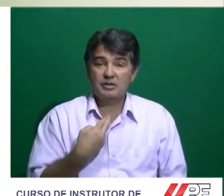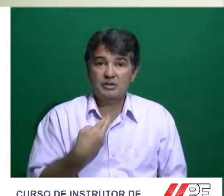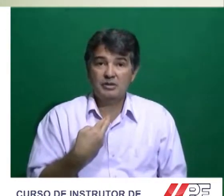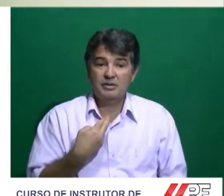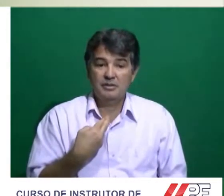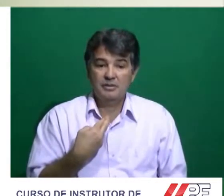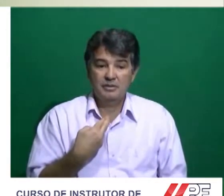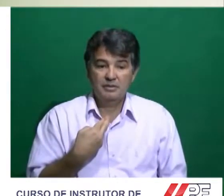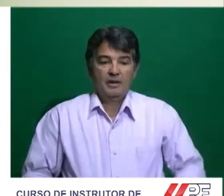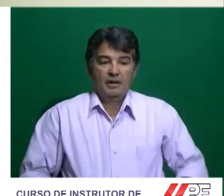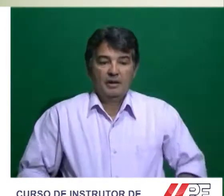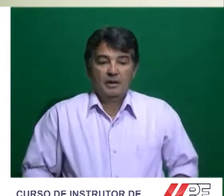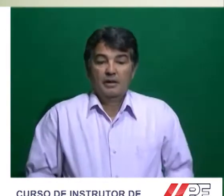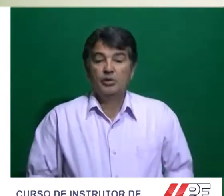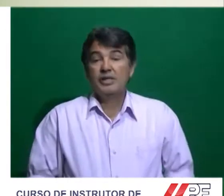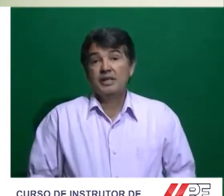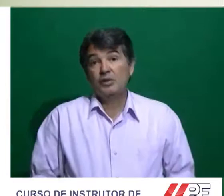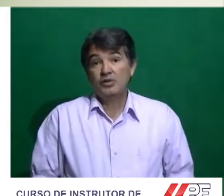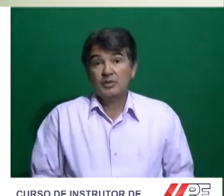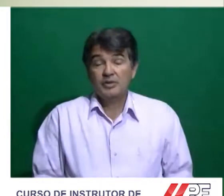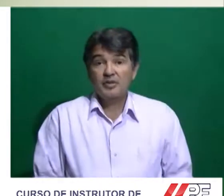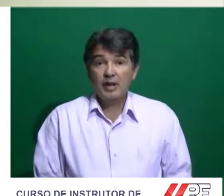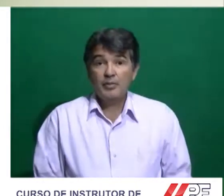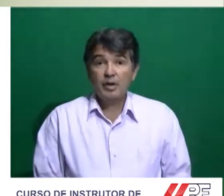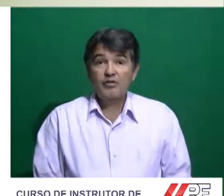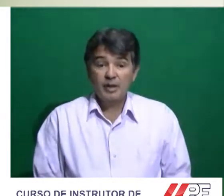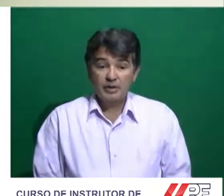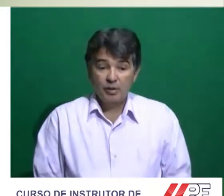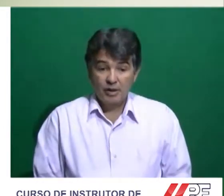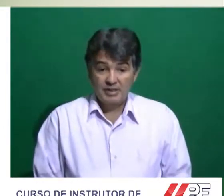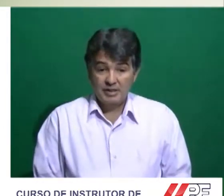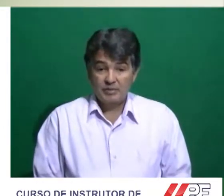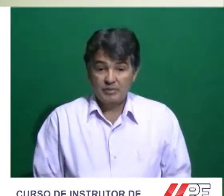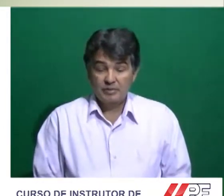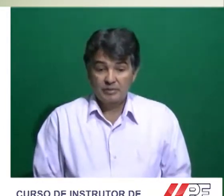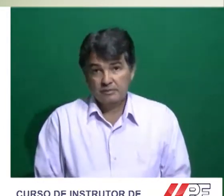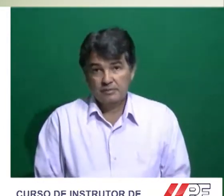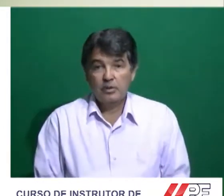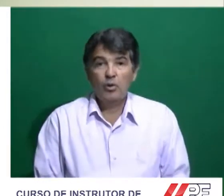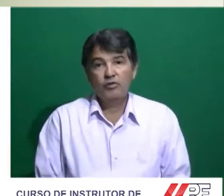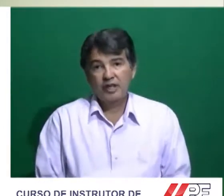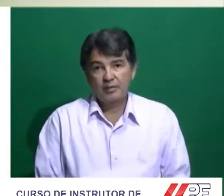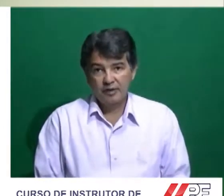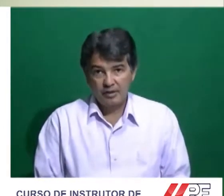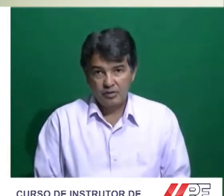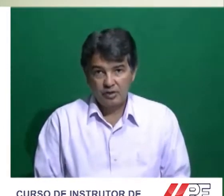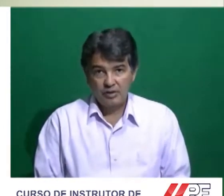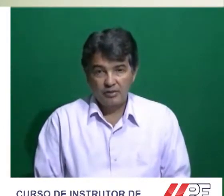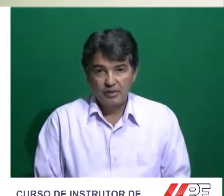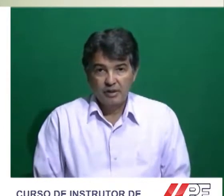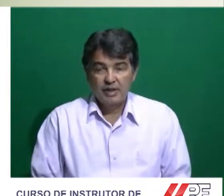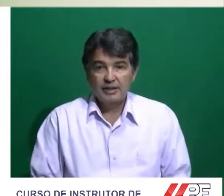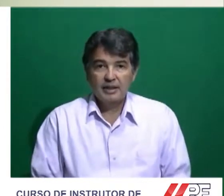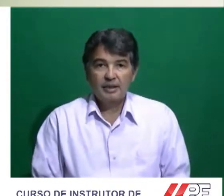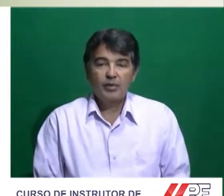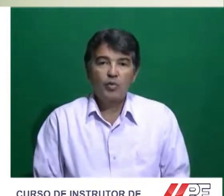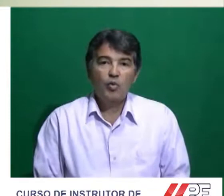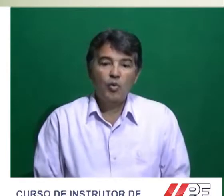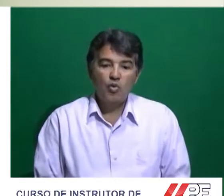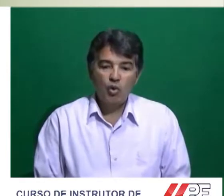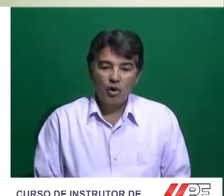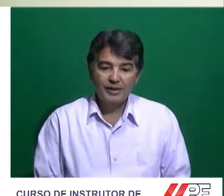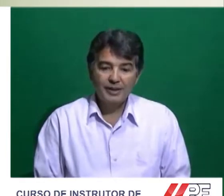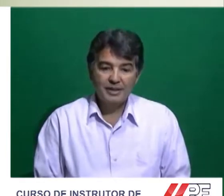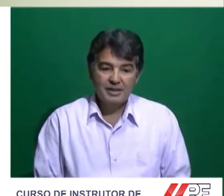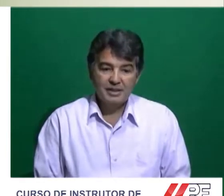responde. E o terceiro tipo de verbo, que é o verbo de locação. Ou o verbo flexional. Que ele trabalha